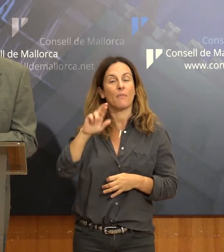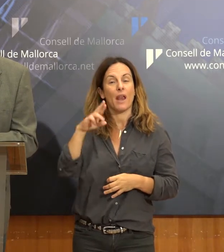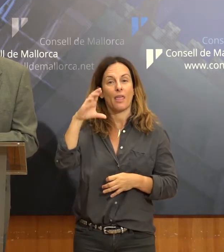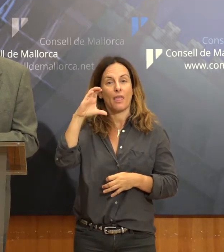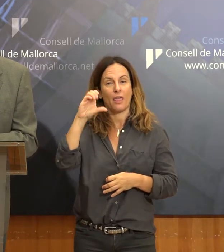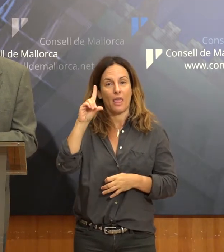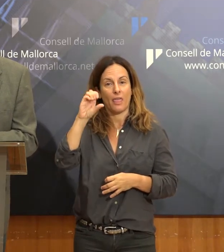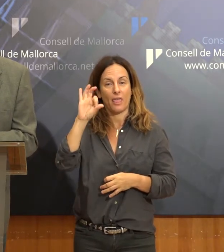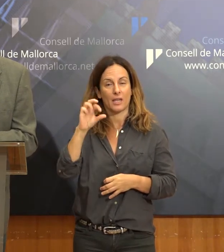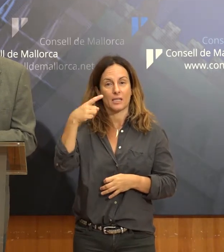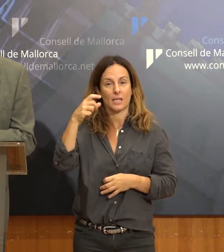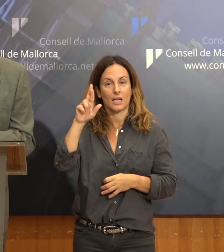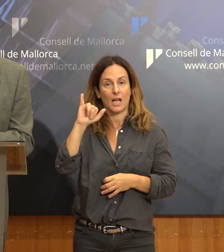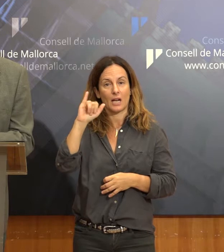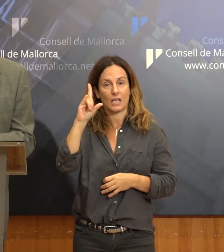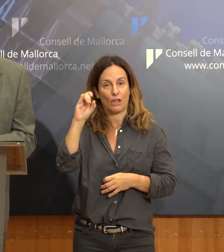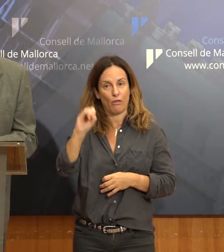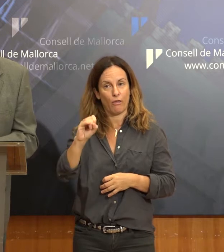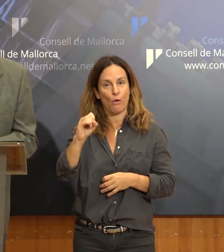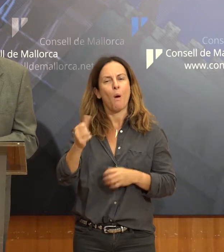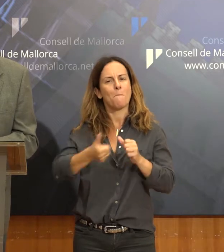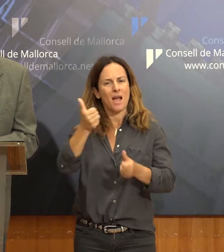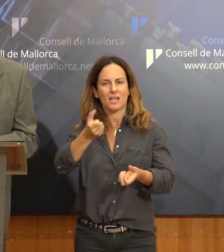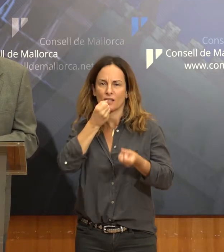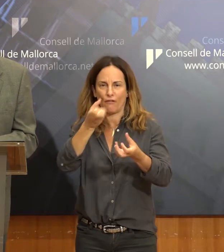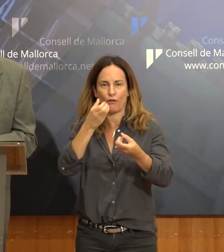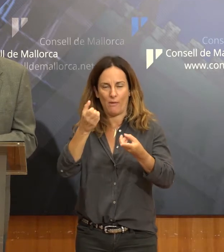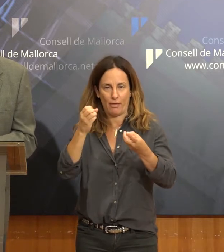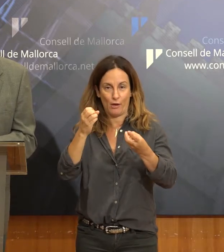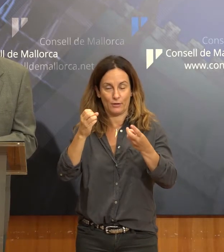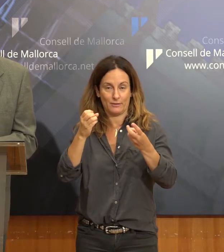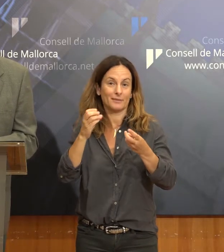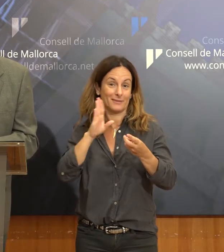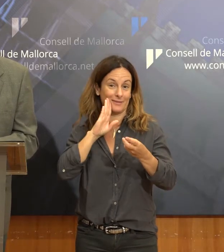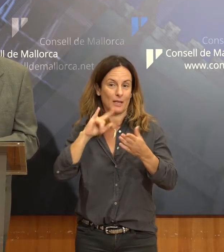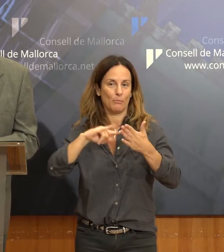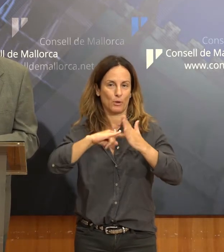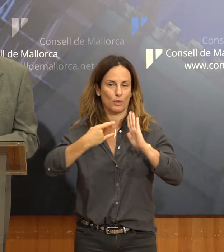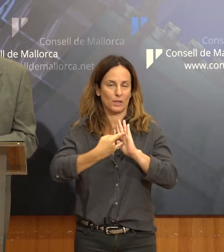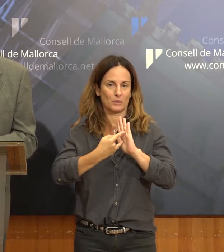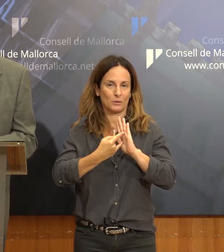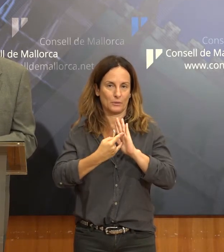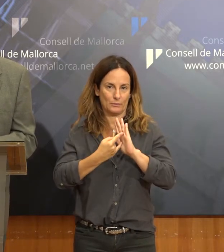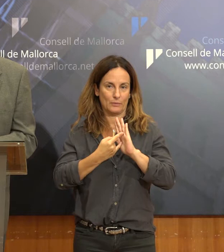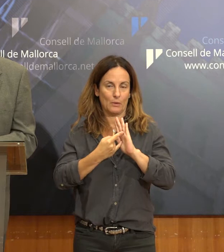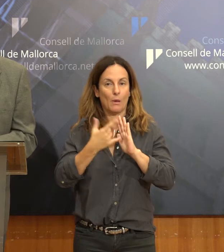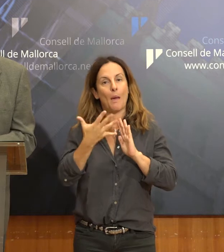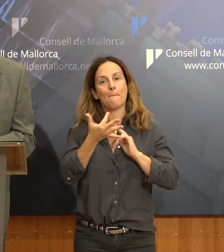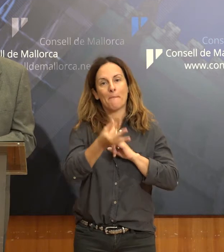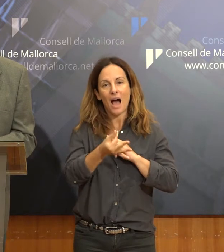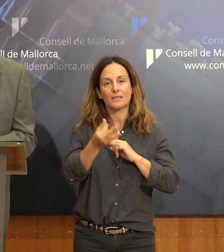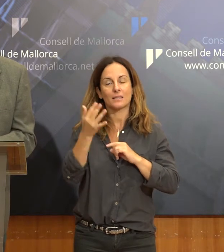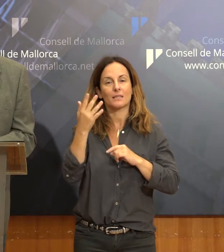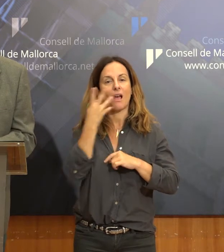vos donarà més informació sobre el mateix projecte, tant del projecte com també del